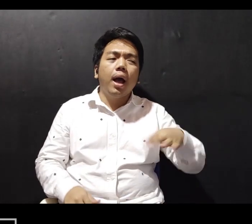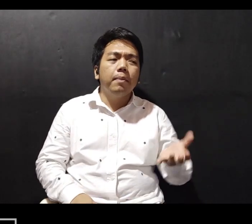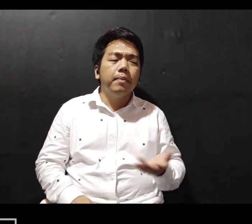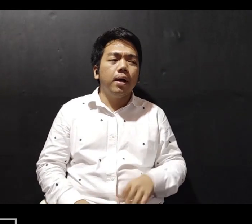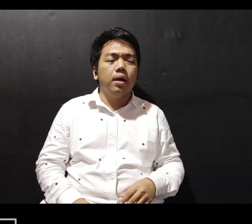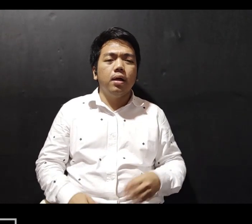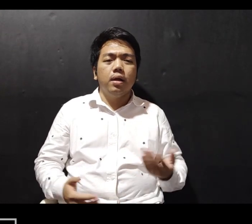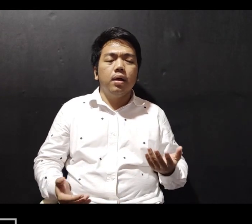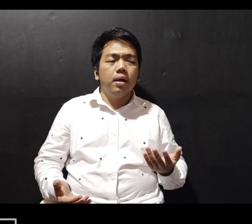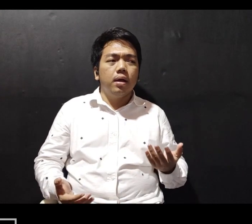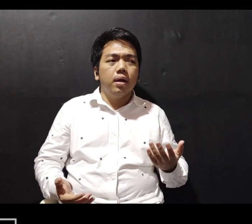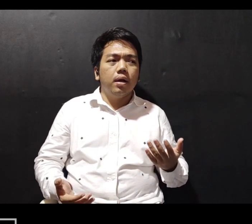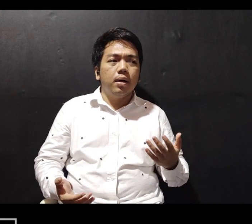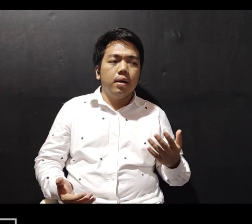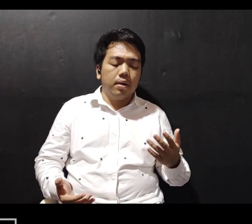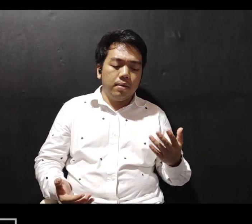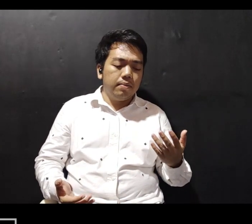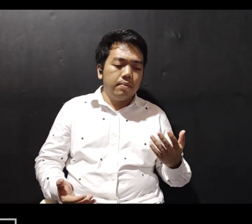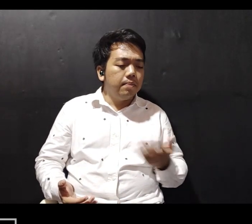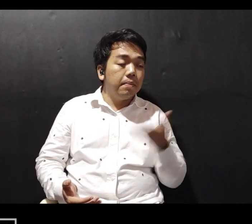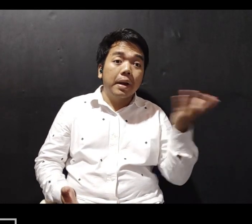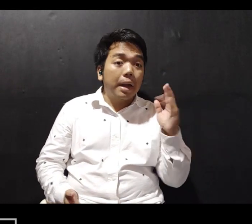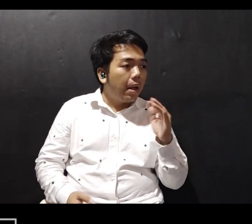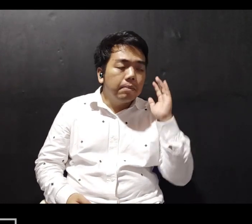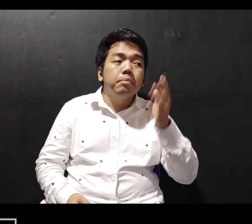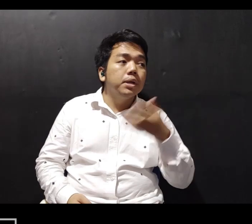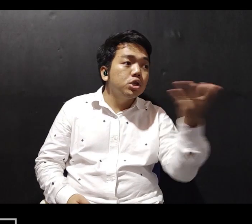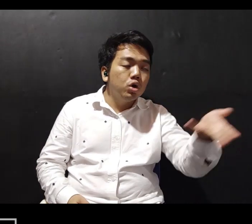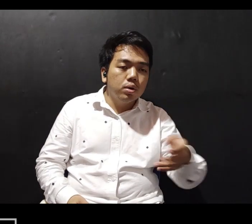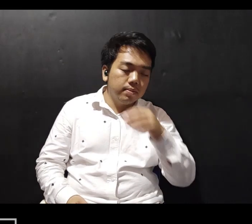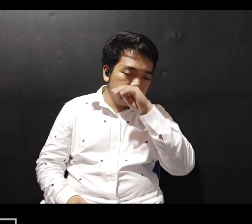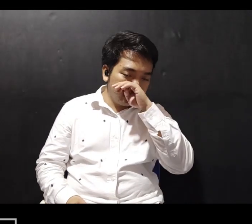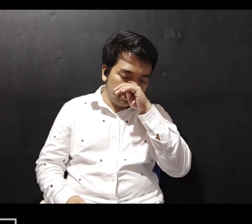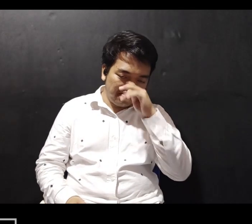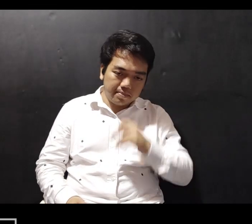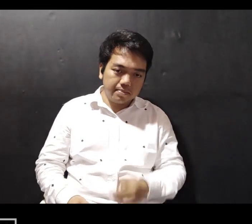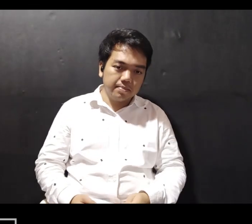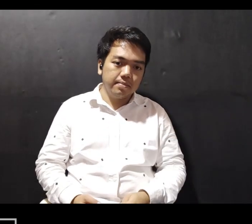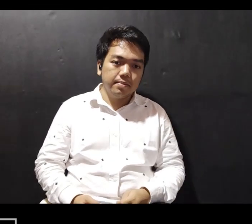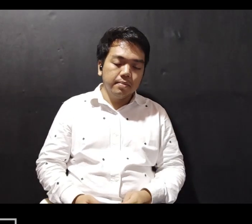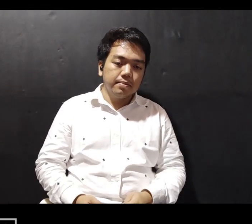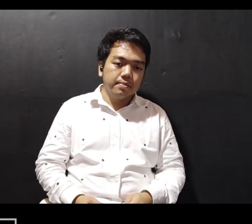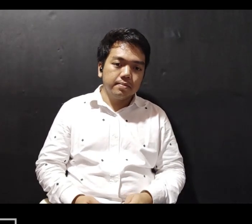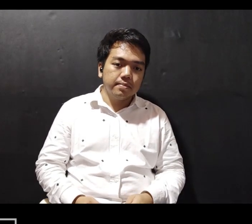perintah Yesus untuk menantikan kedatangan Roh Kudus, apakah itu akan membawa kebaikan bagi diri